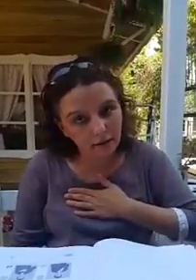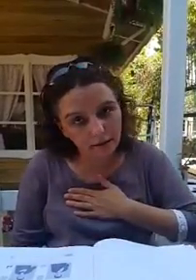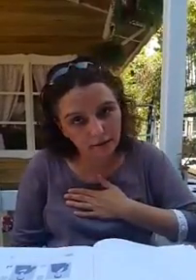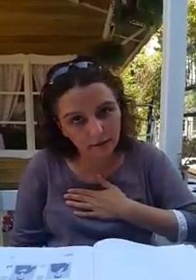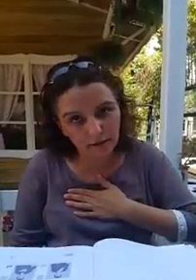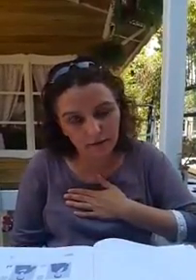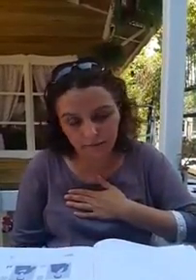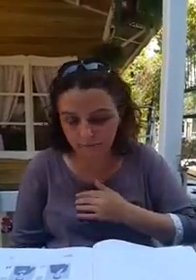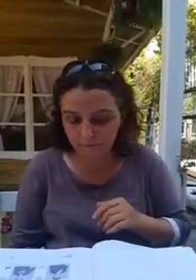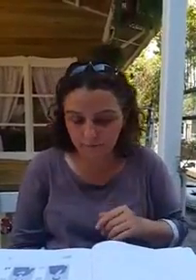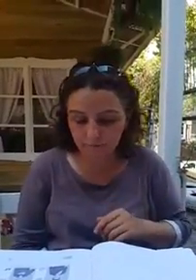saygı,